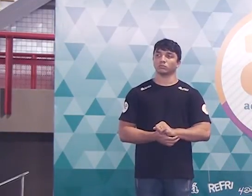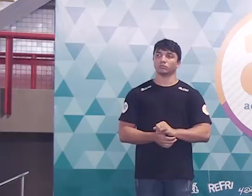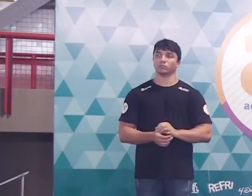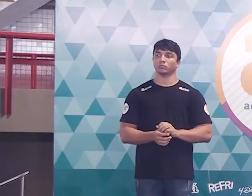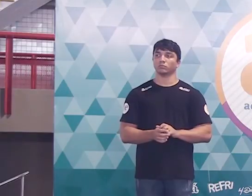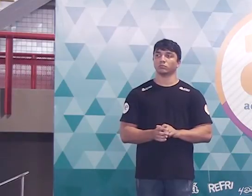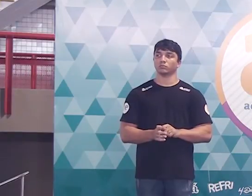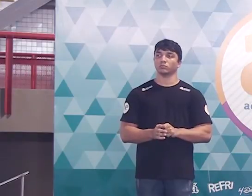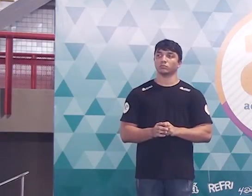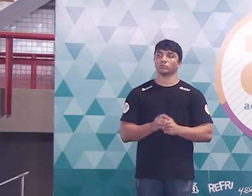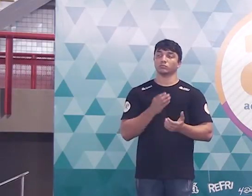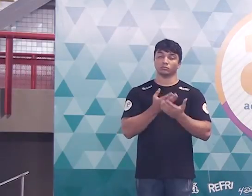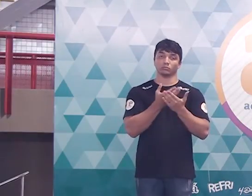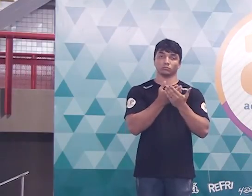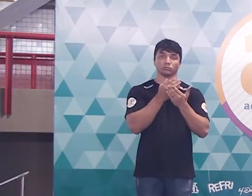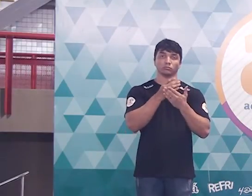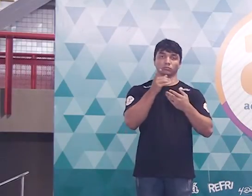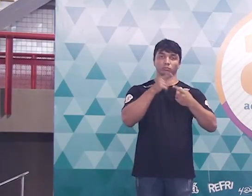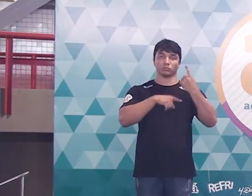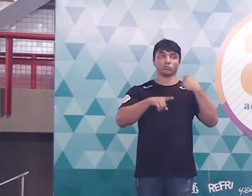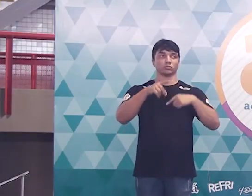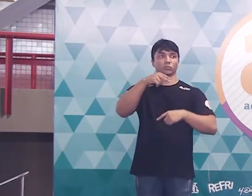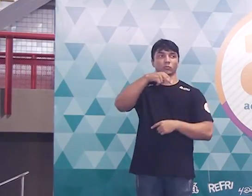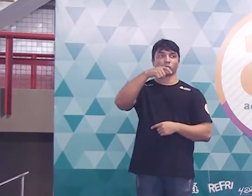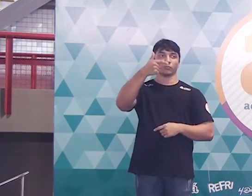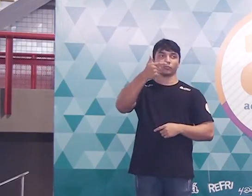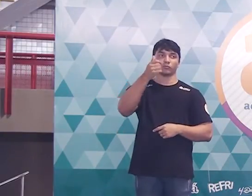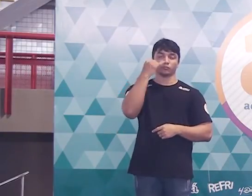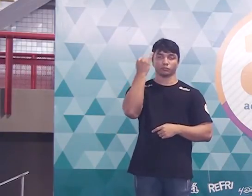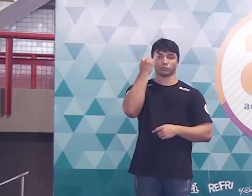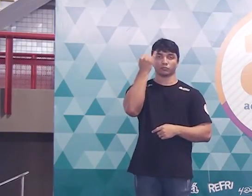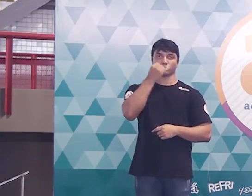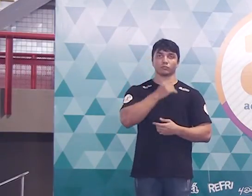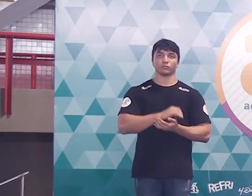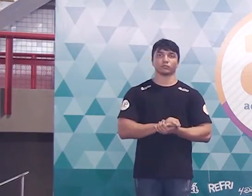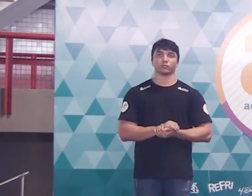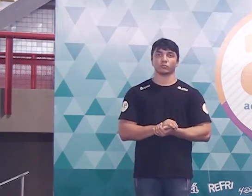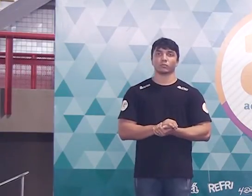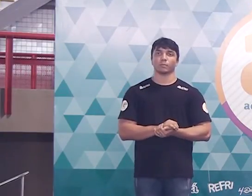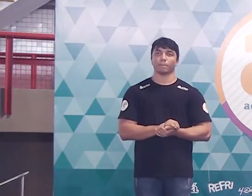Estuda esse ciclo do nitrogênio, tá? Extremamente importante para o vestibular de vocês.